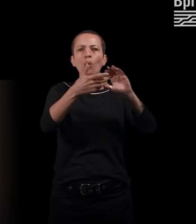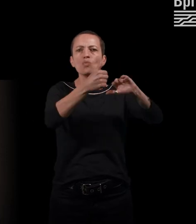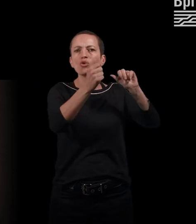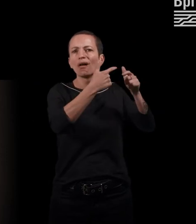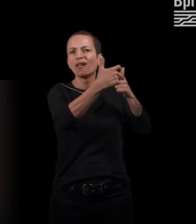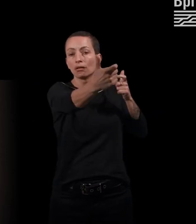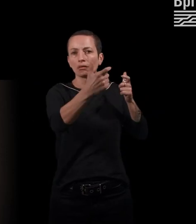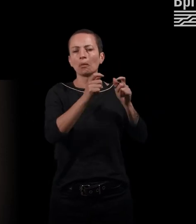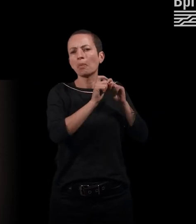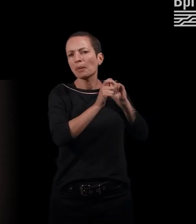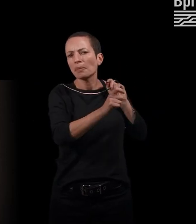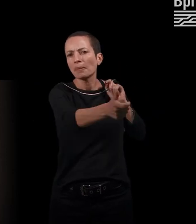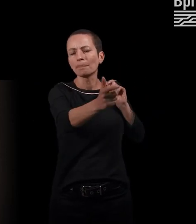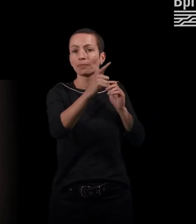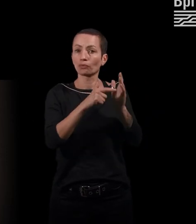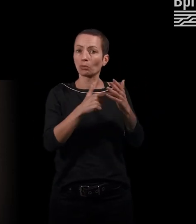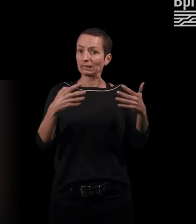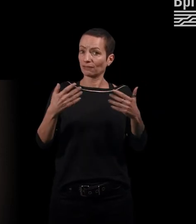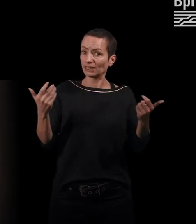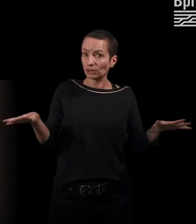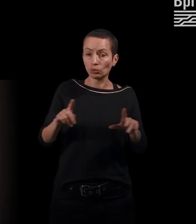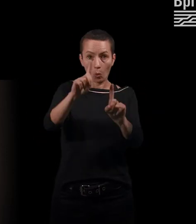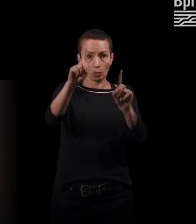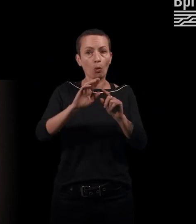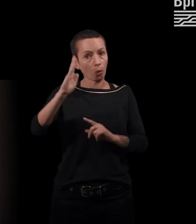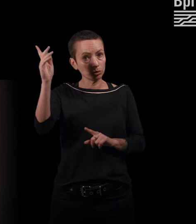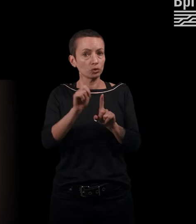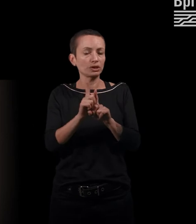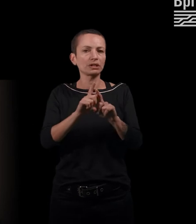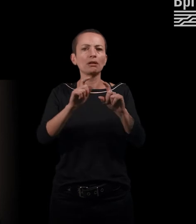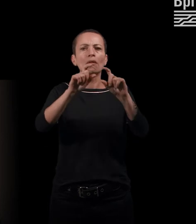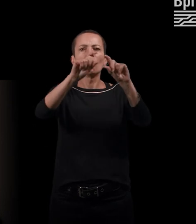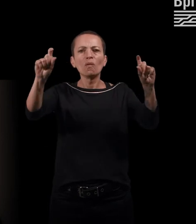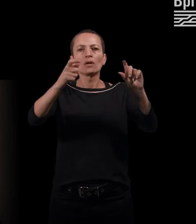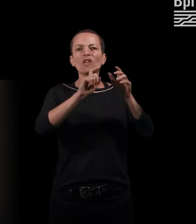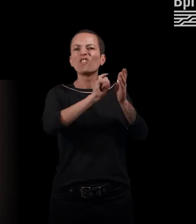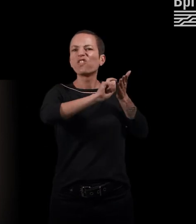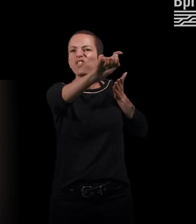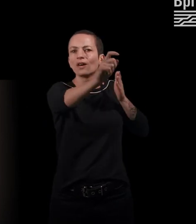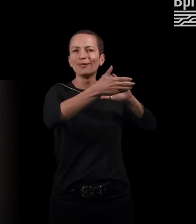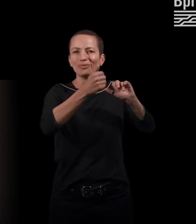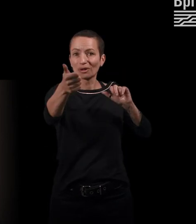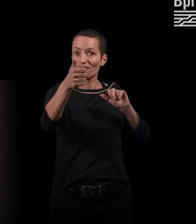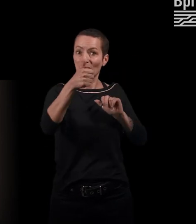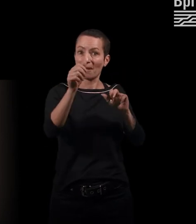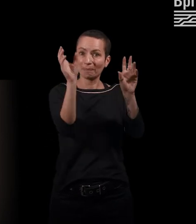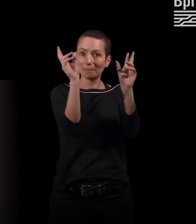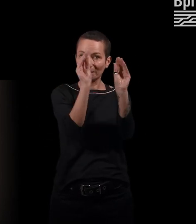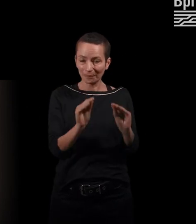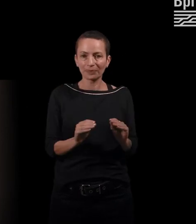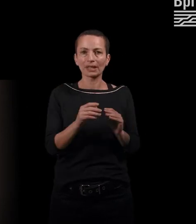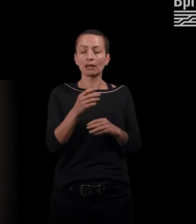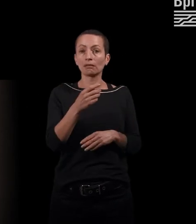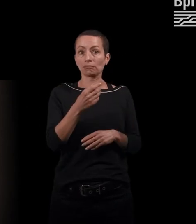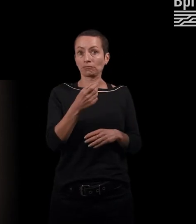qui se sont succédés, hein, qui ne sont pas que les slogans de 2019, mais qui, des slogans et des tags que vous décrivez aussi, mais qui